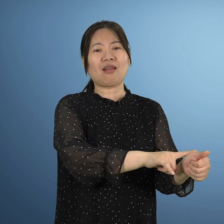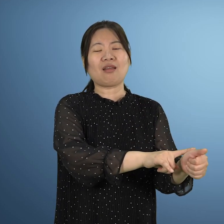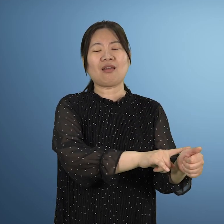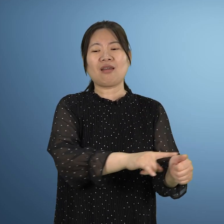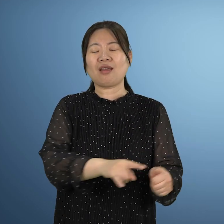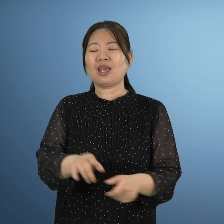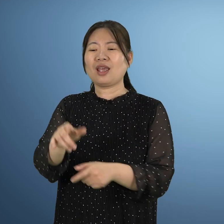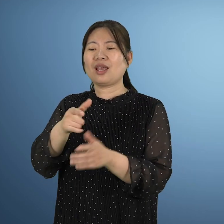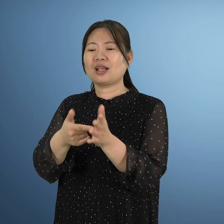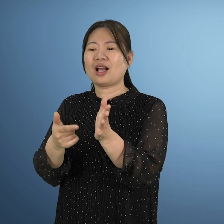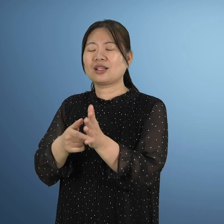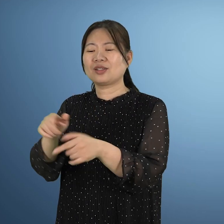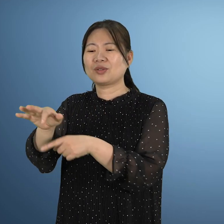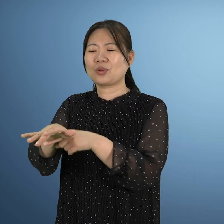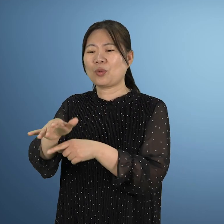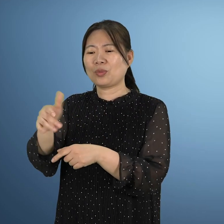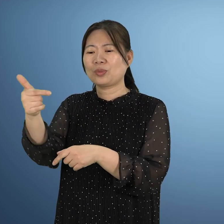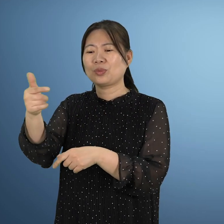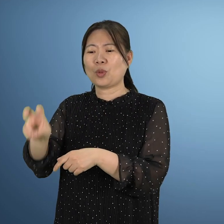좀 모방해라.